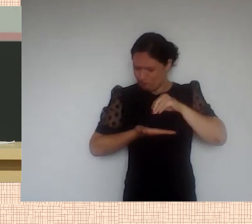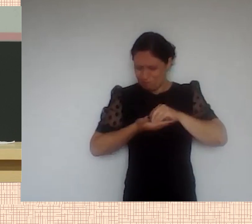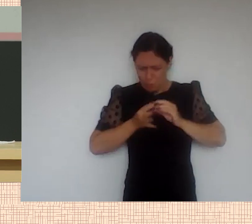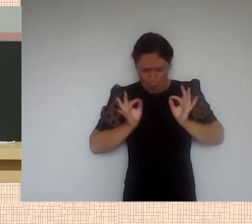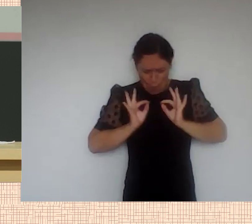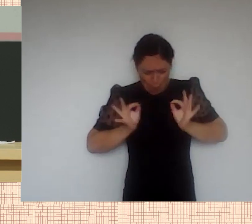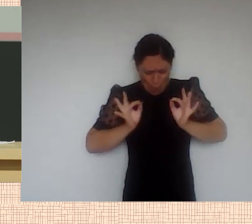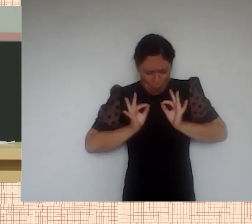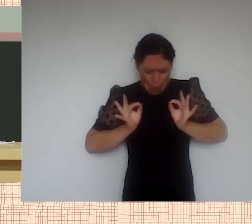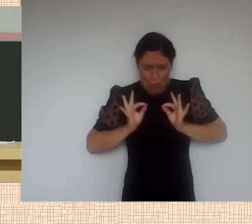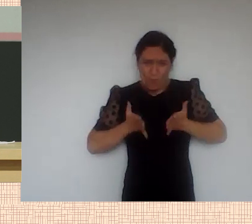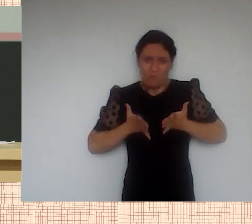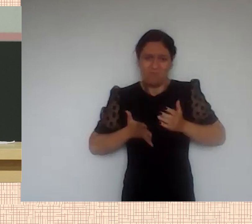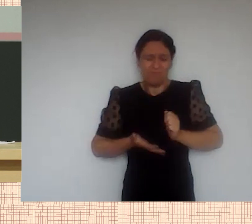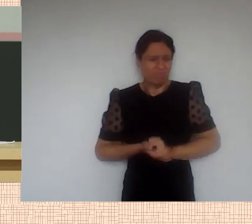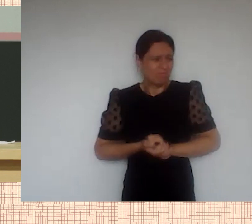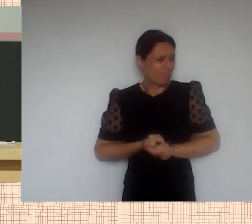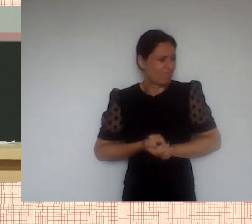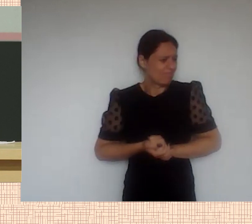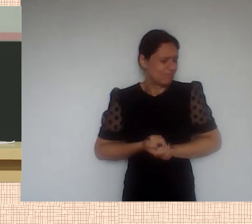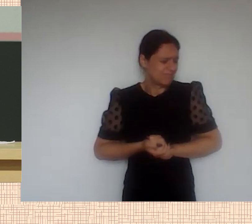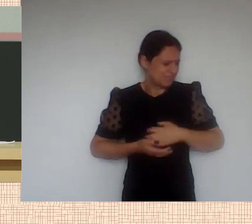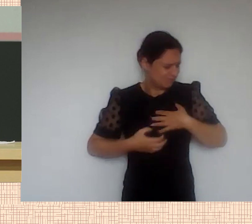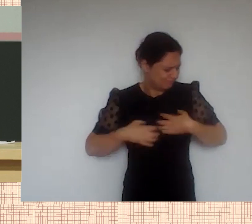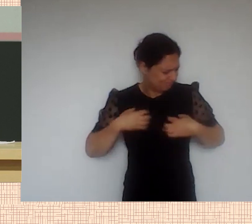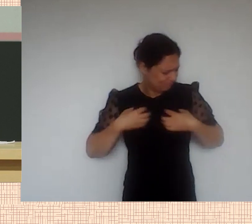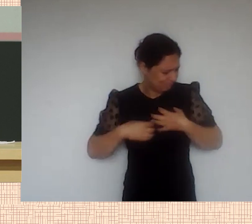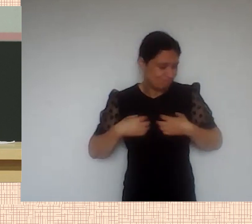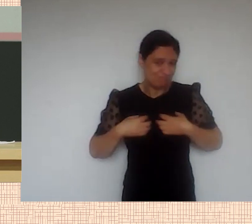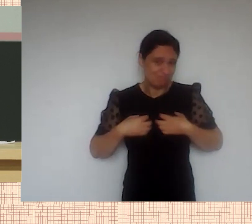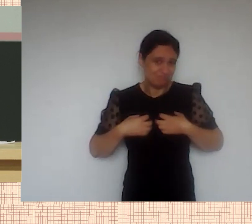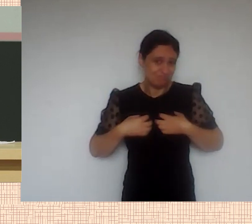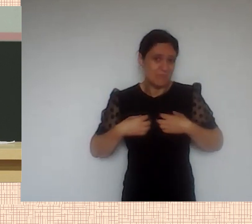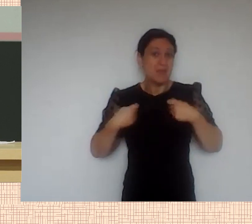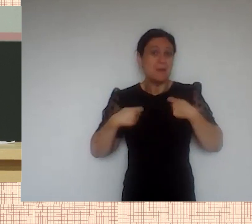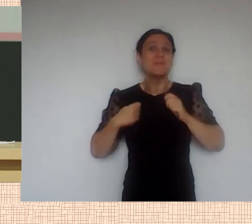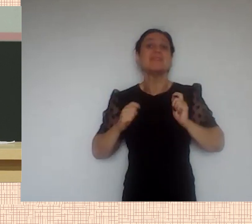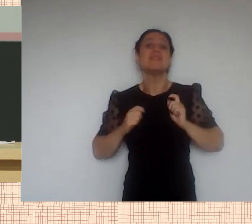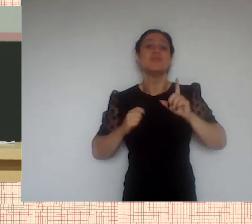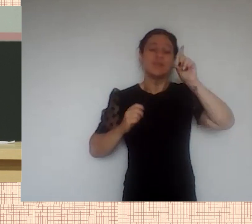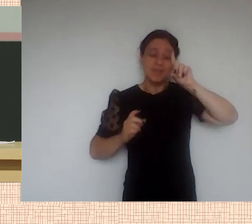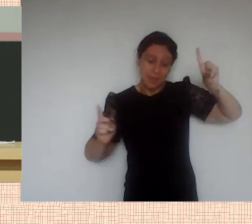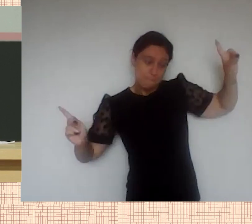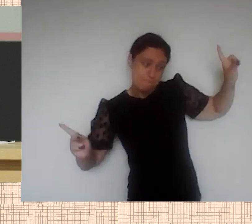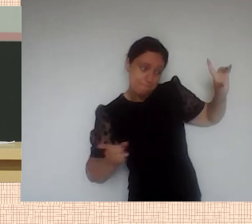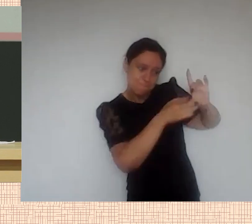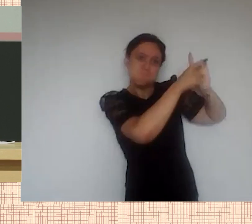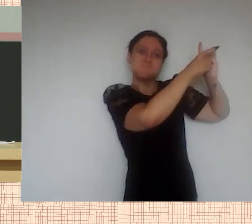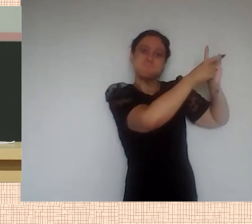Essa é a vida humana. O homem precisa ser reconectado com Deus.